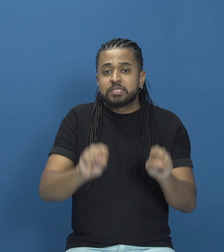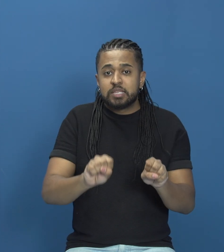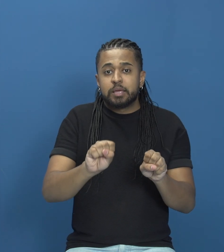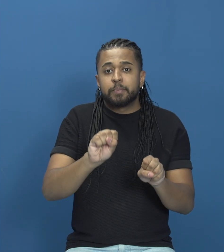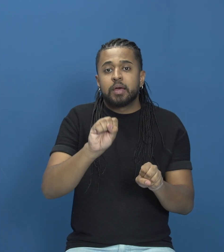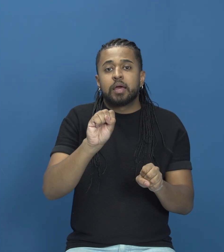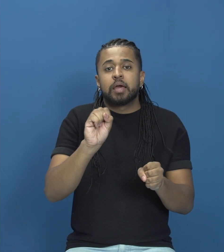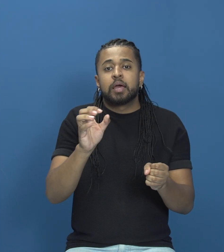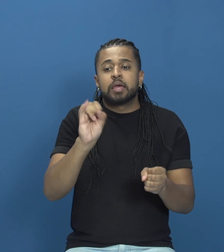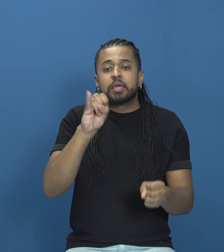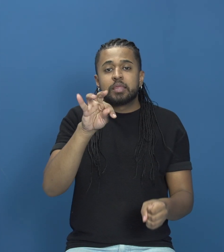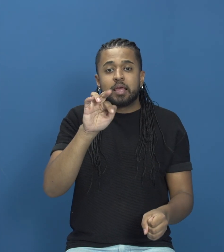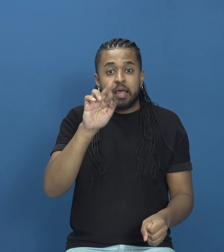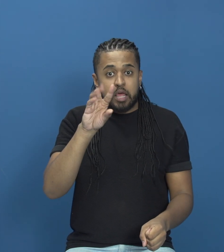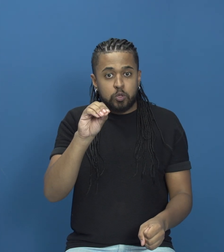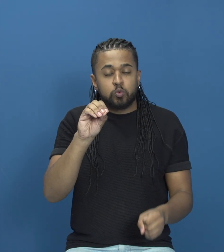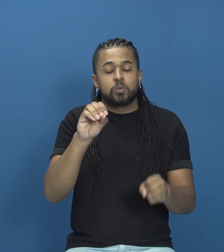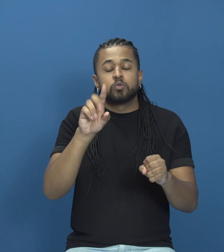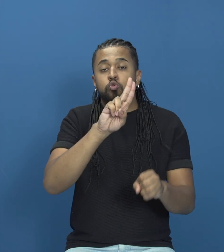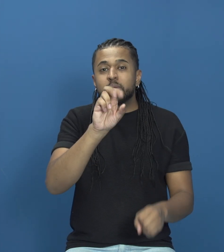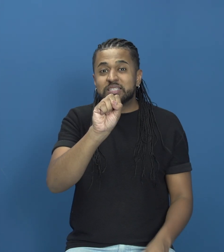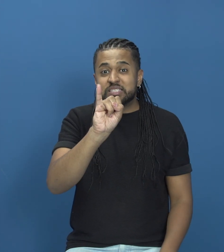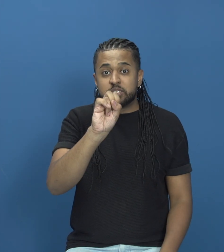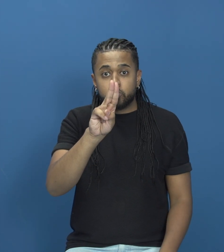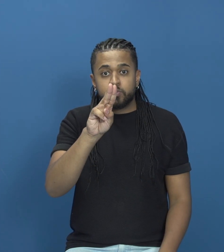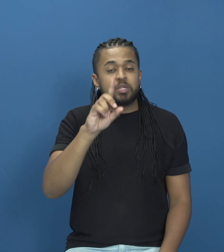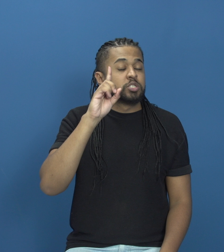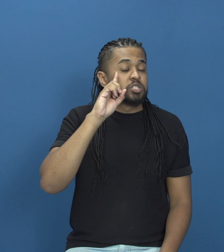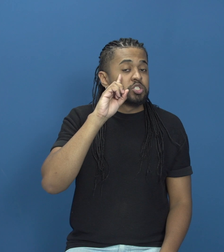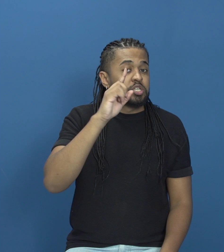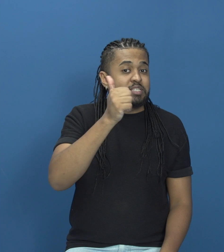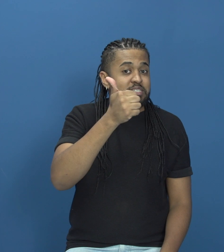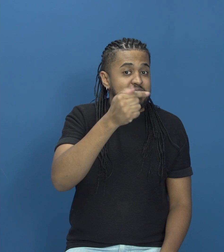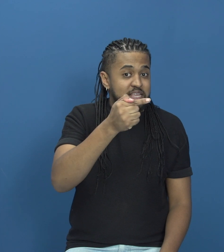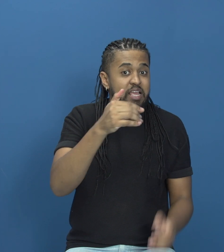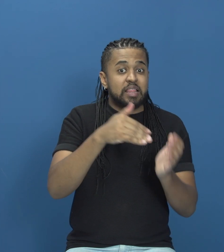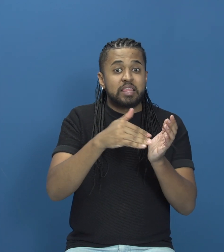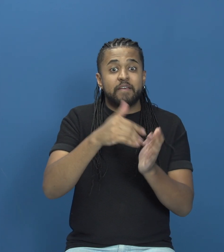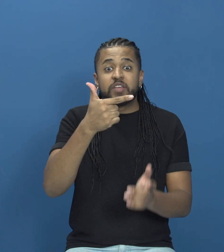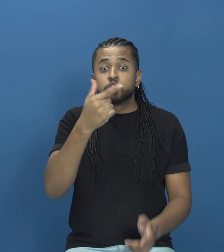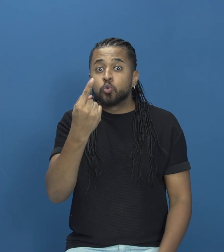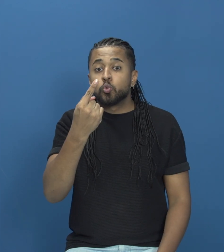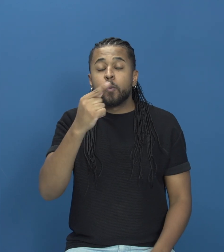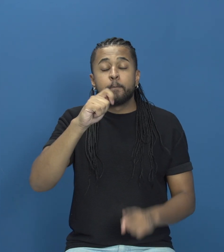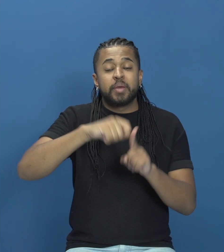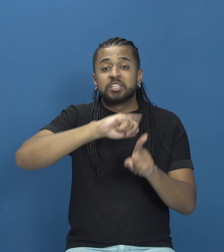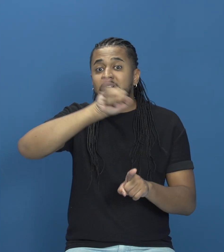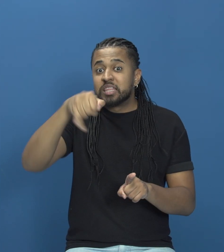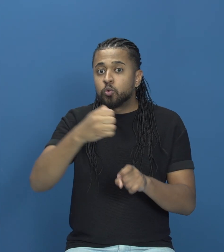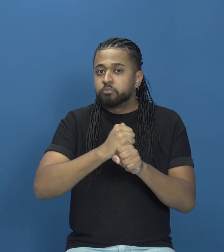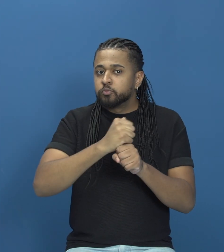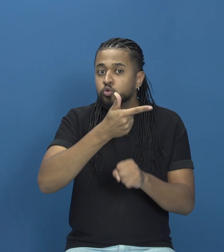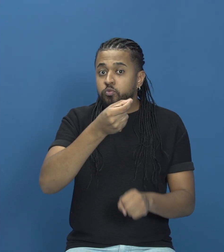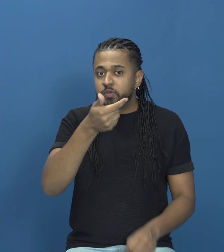de Seleção Unificada, SISU, de 17 a 21 de janeiro de